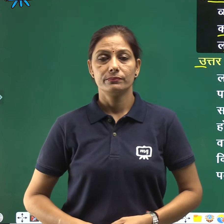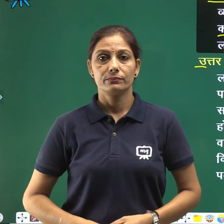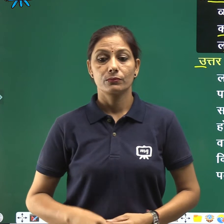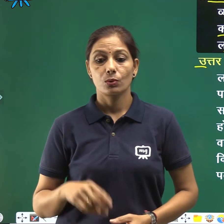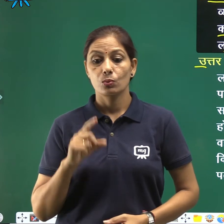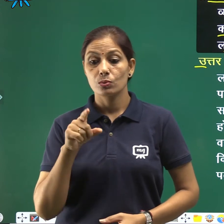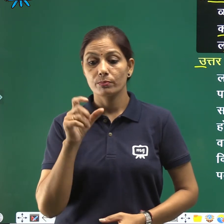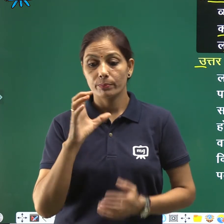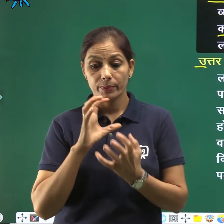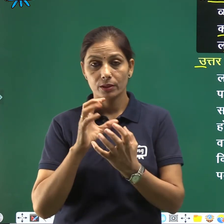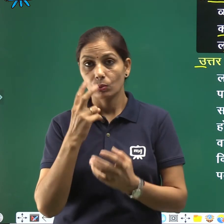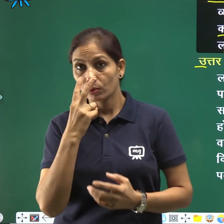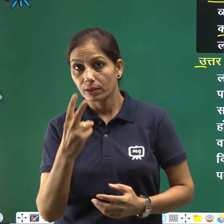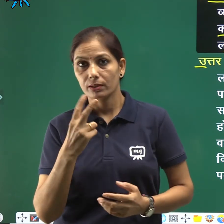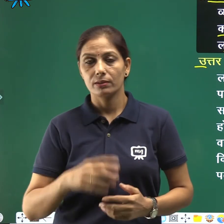उसे देखकर